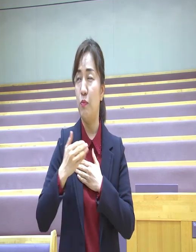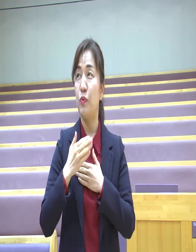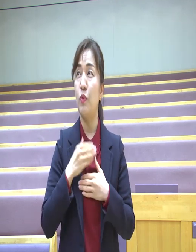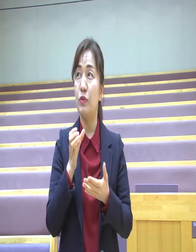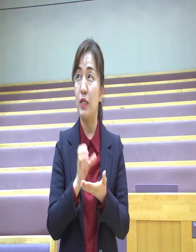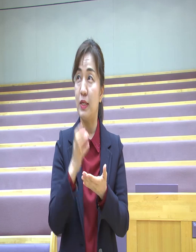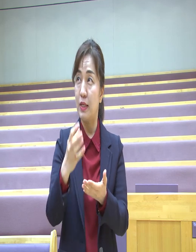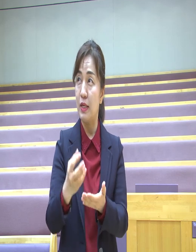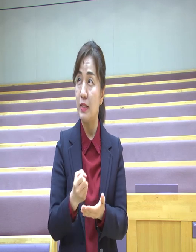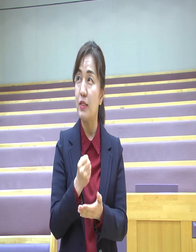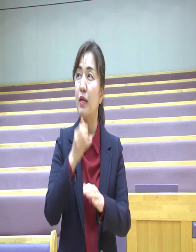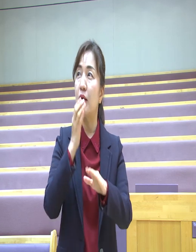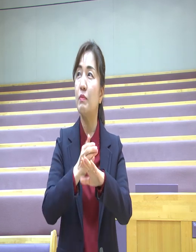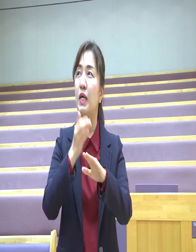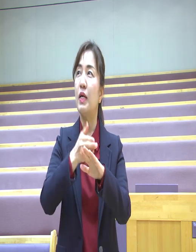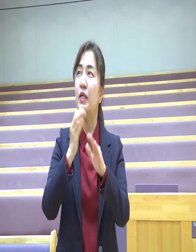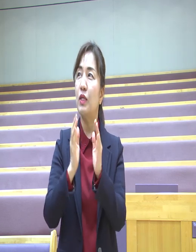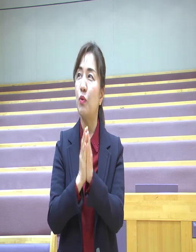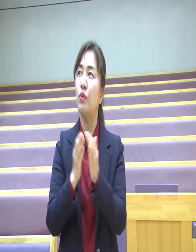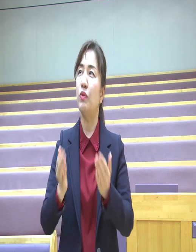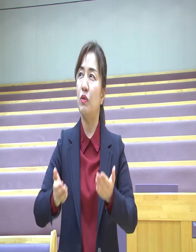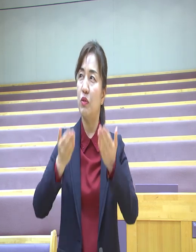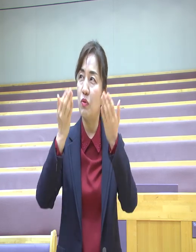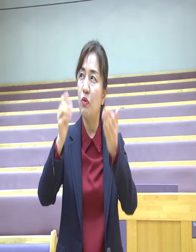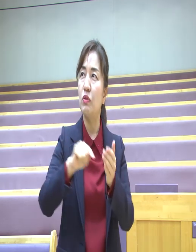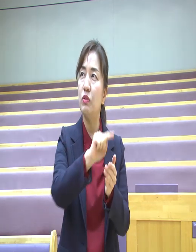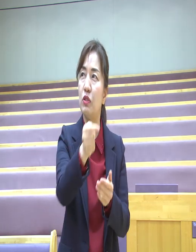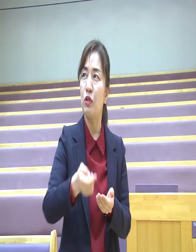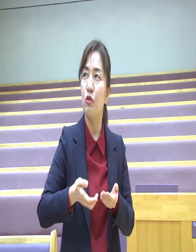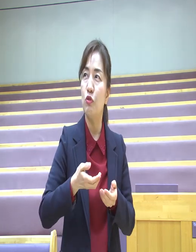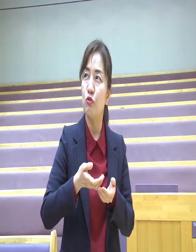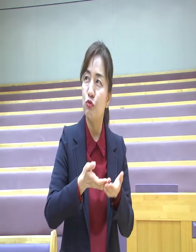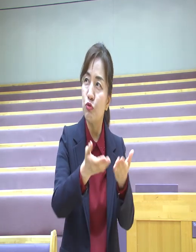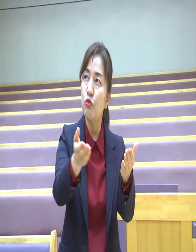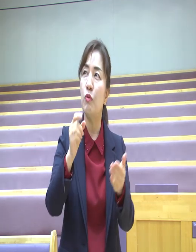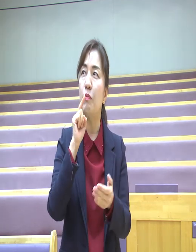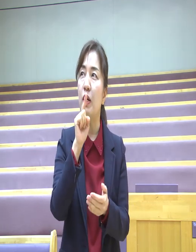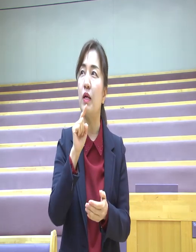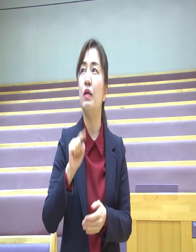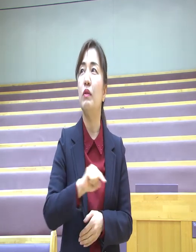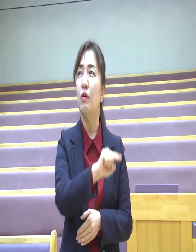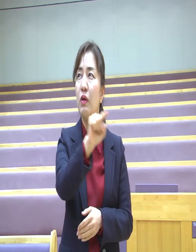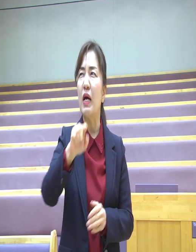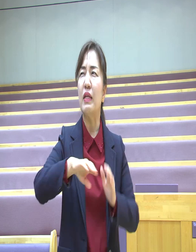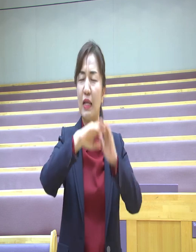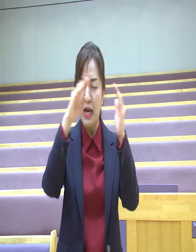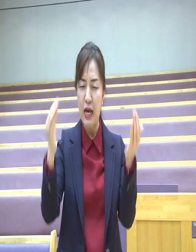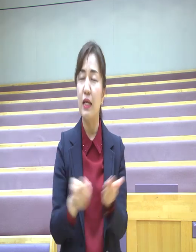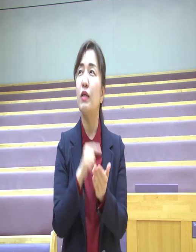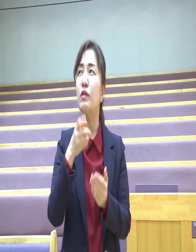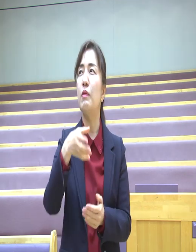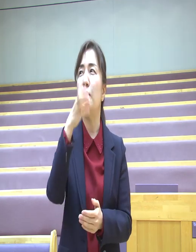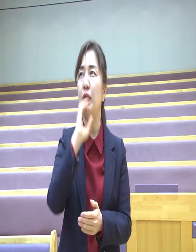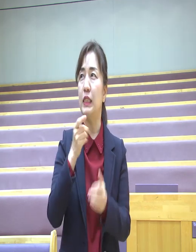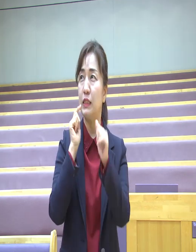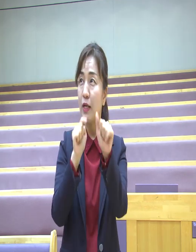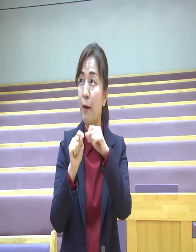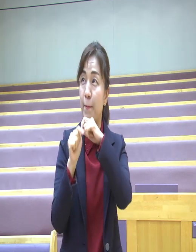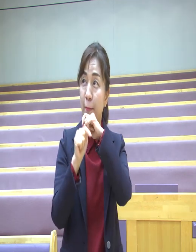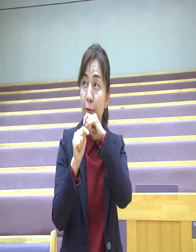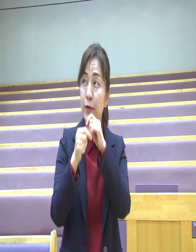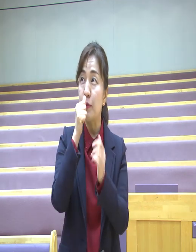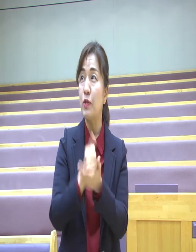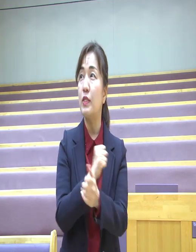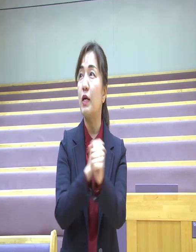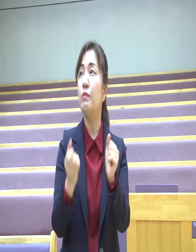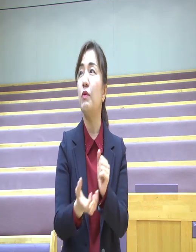몸이니라 하시고 또 잔을 가지사 감사기도 하시고 그들에게 주시며 이르시되 너희가 다 이것을 마시라